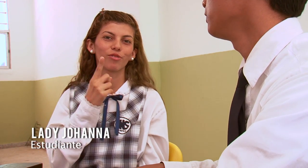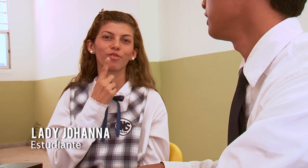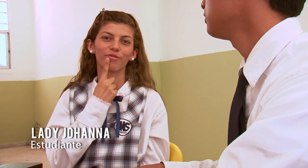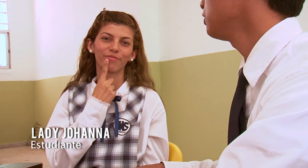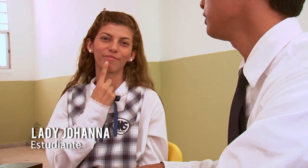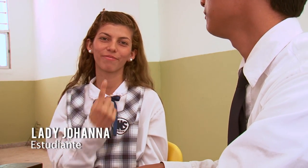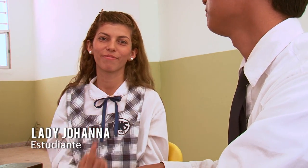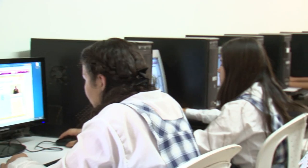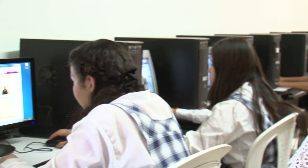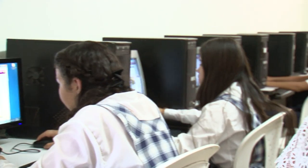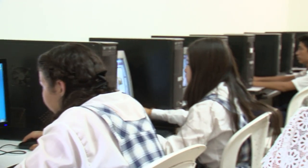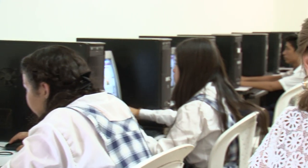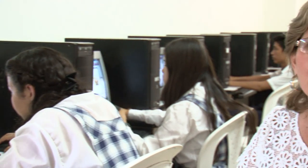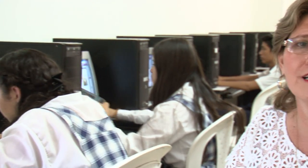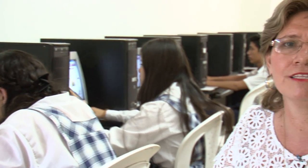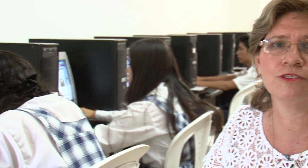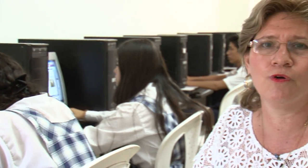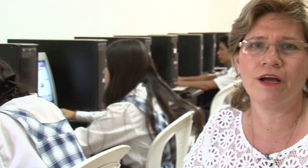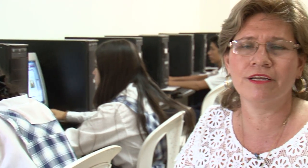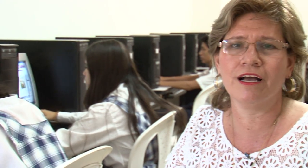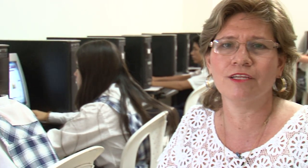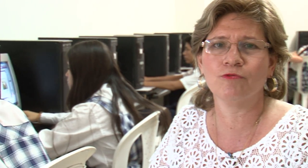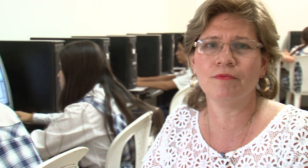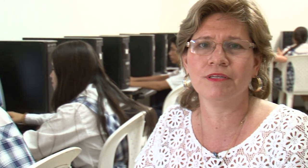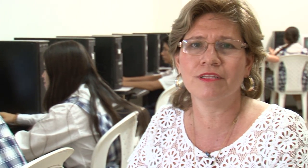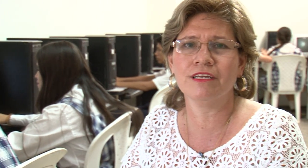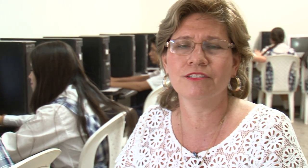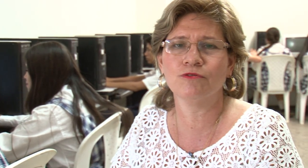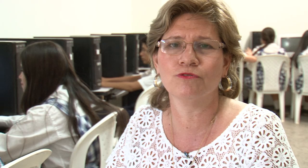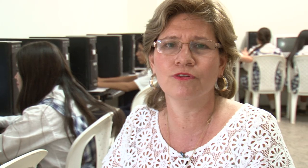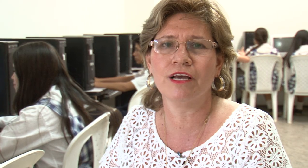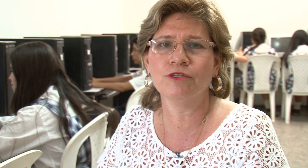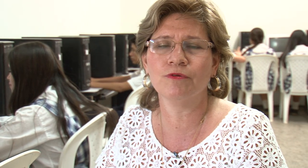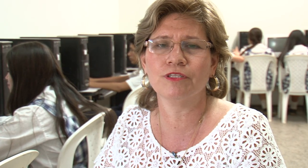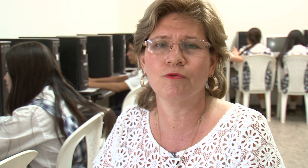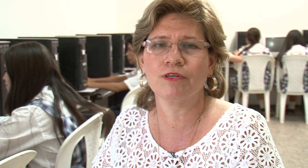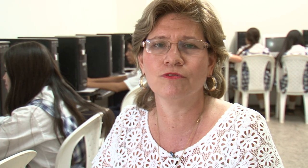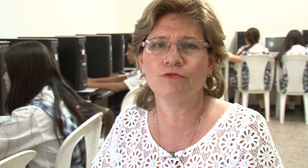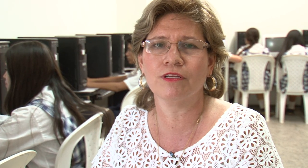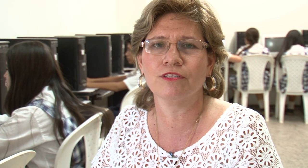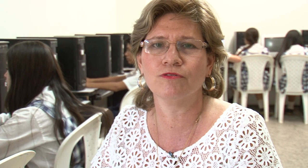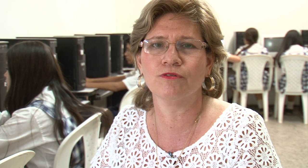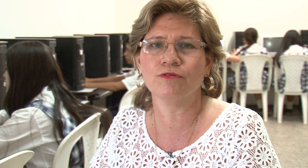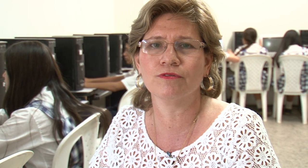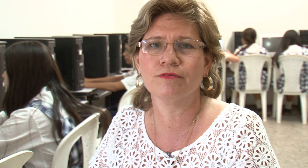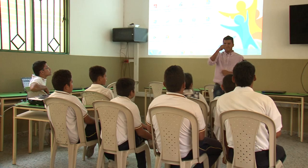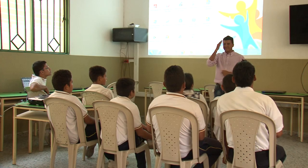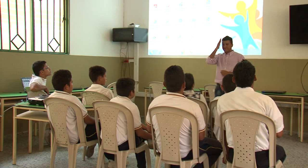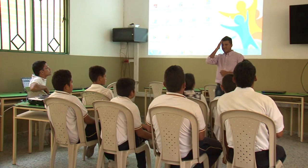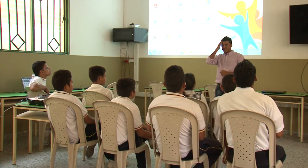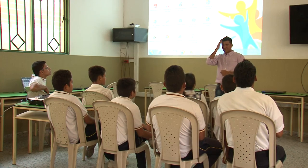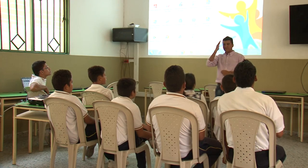comunidad sorda. Al igual que Lady Joana, actualmente en la institución hay 94 estudiantes sordos.